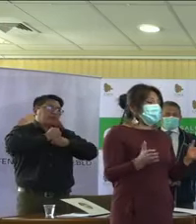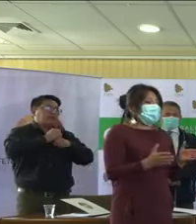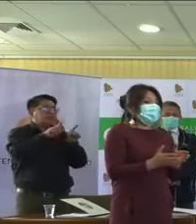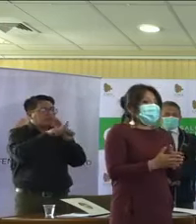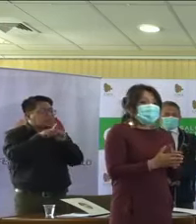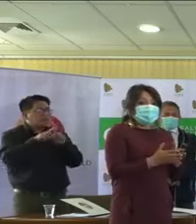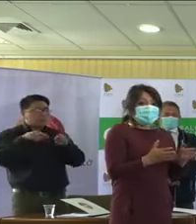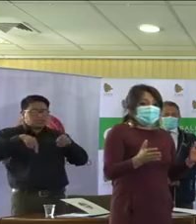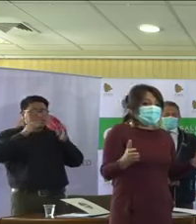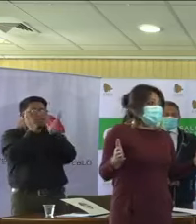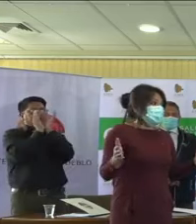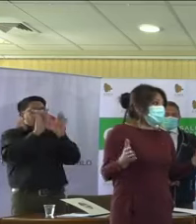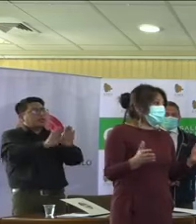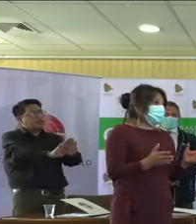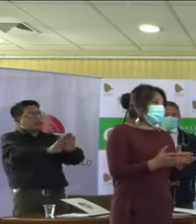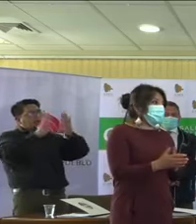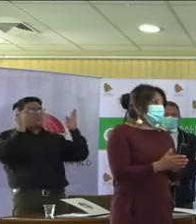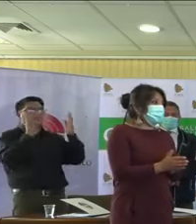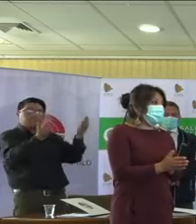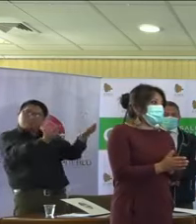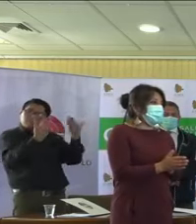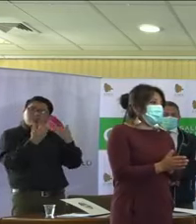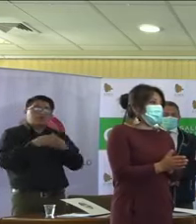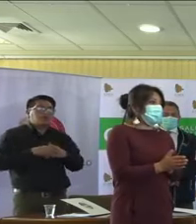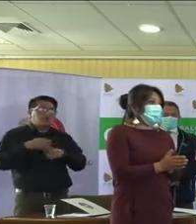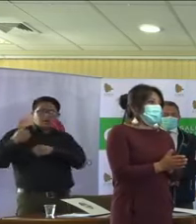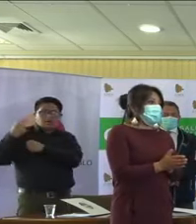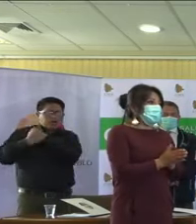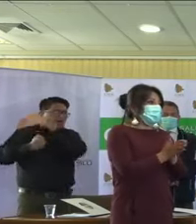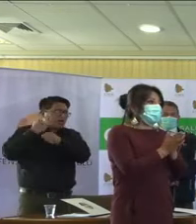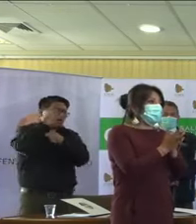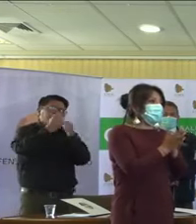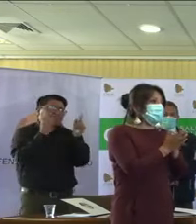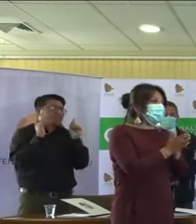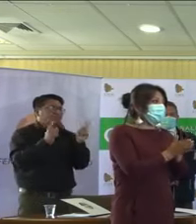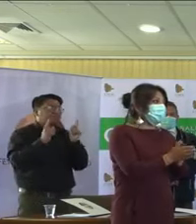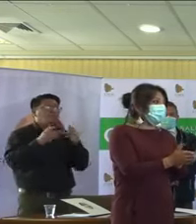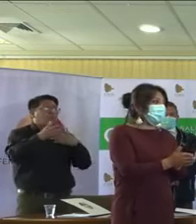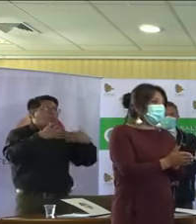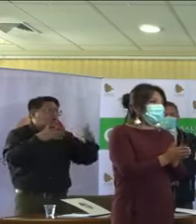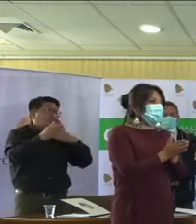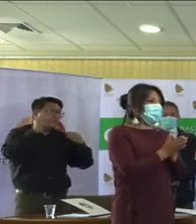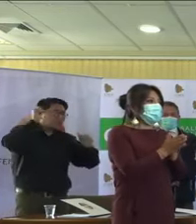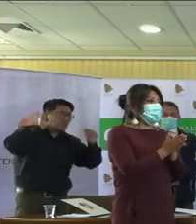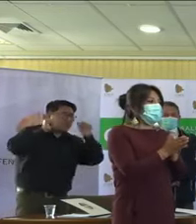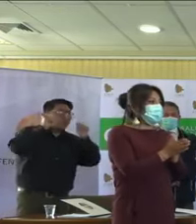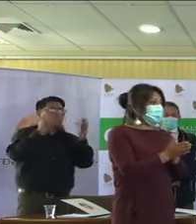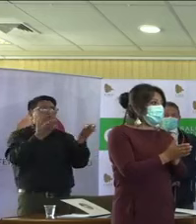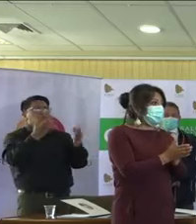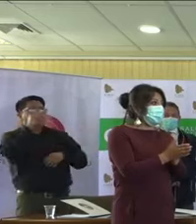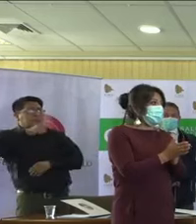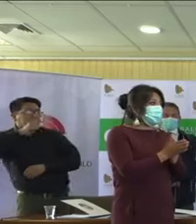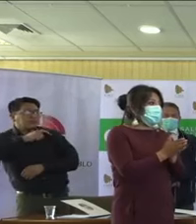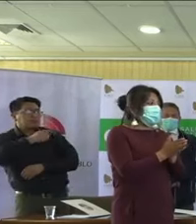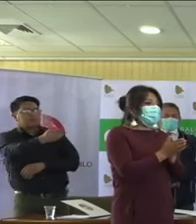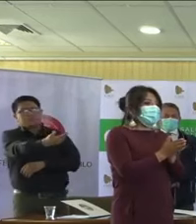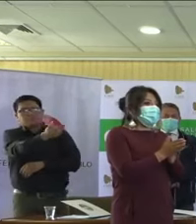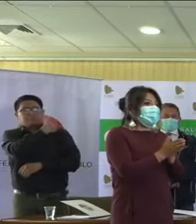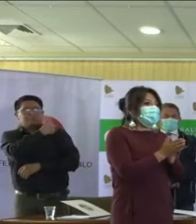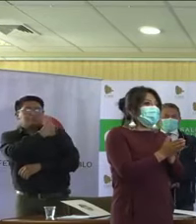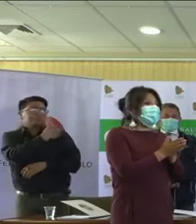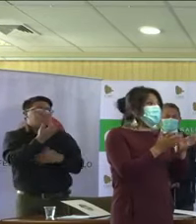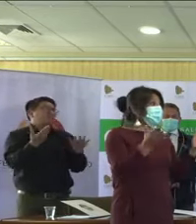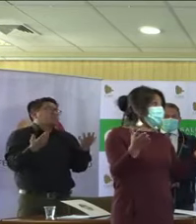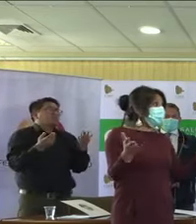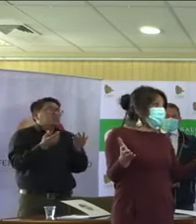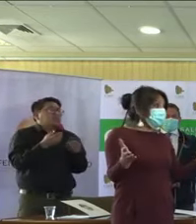puertas como lo hemos hecho durante todos estos años para que ante cualquier duda, ante cualquier necesidad, ante